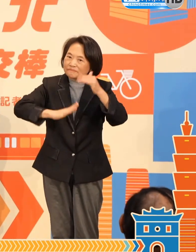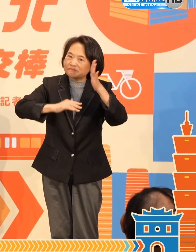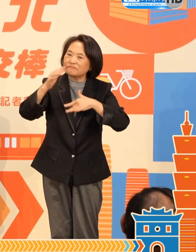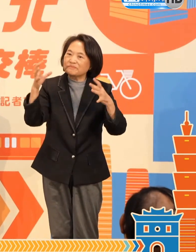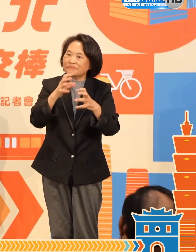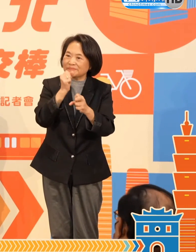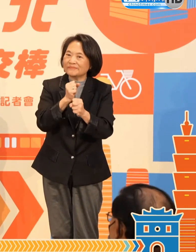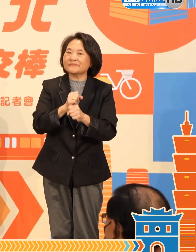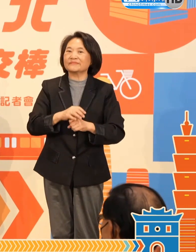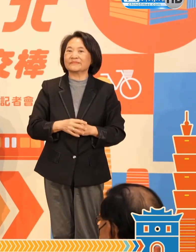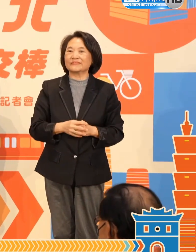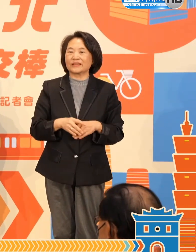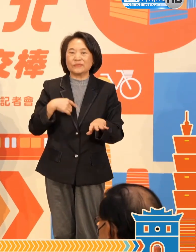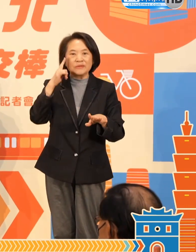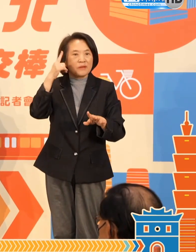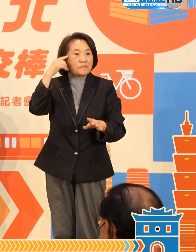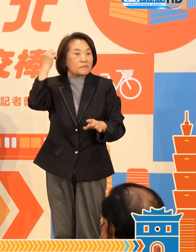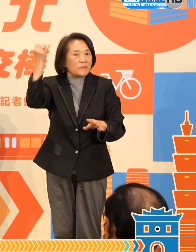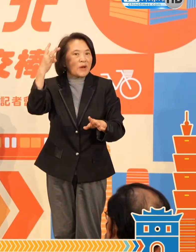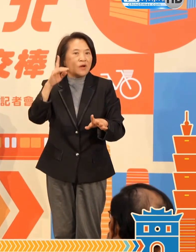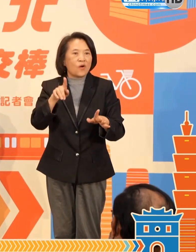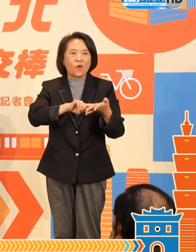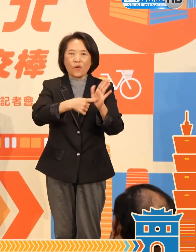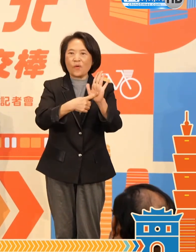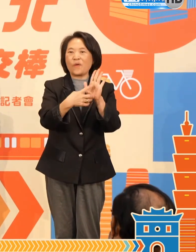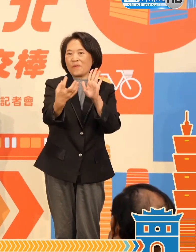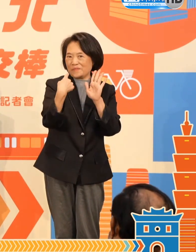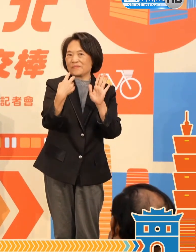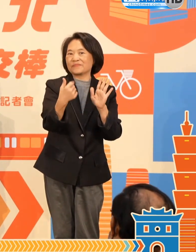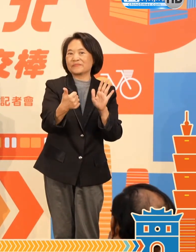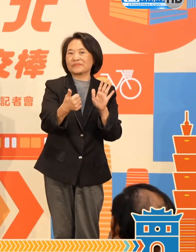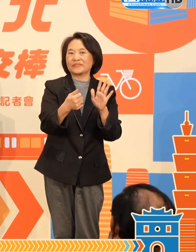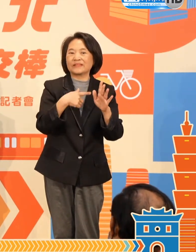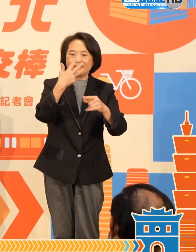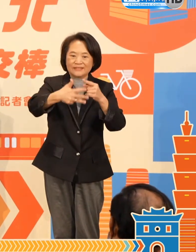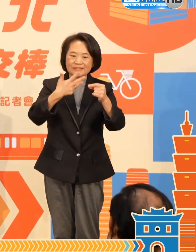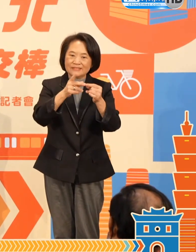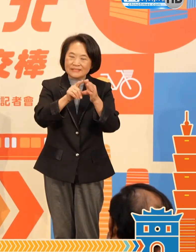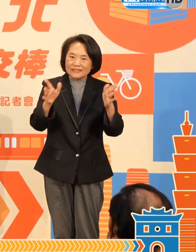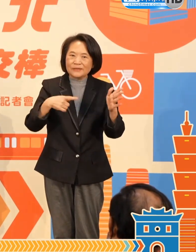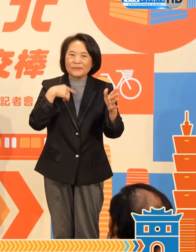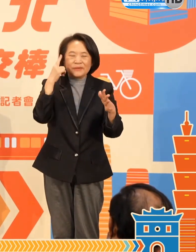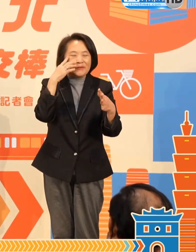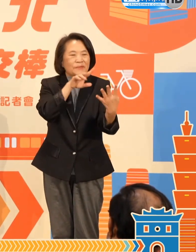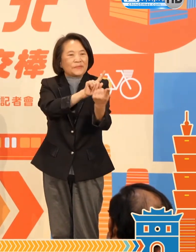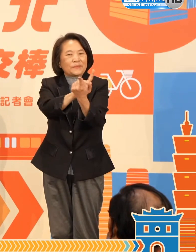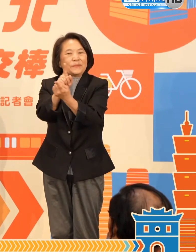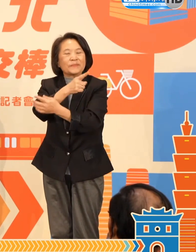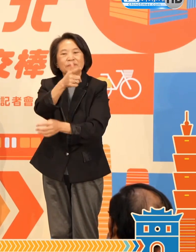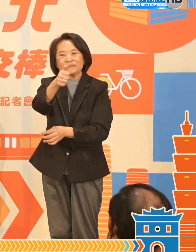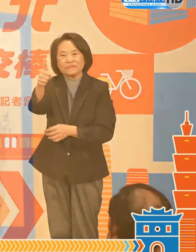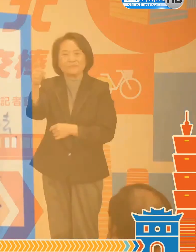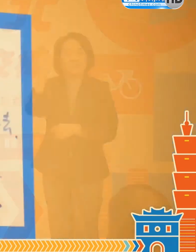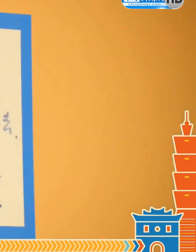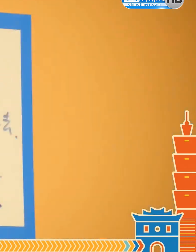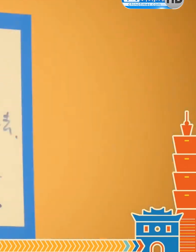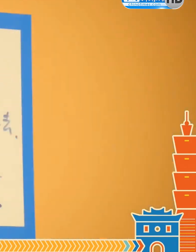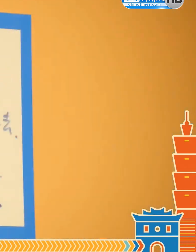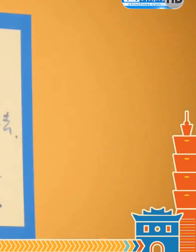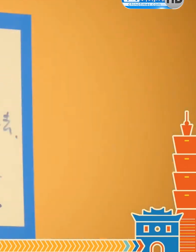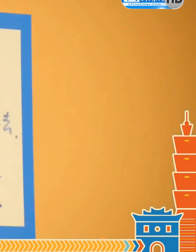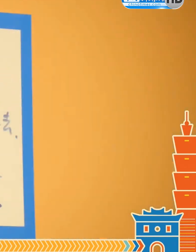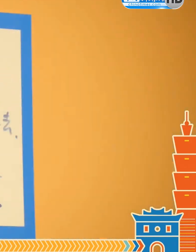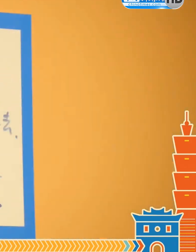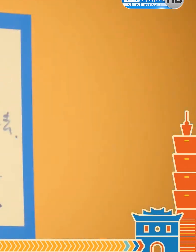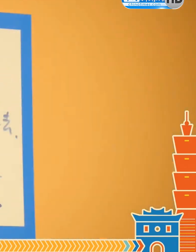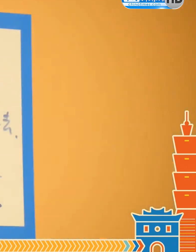让我们有机会创造一个新的典范。那么这8年来其实非常感谢，我也相信未来仍然有无限的可能。